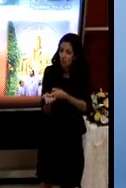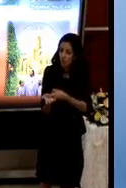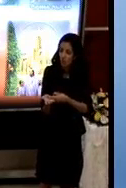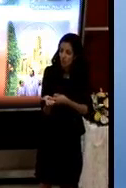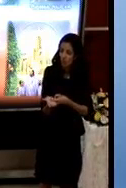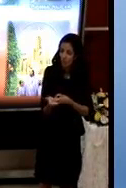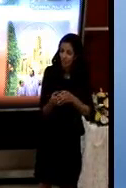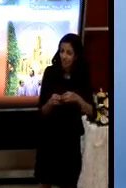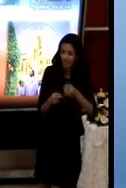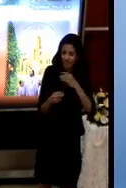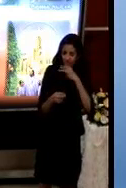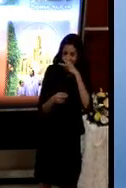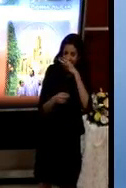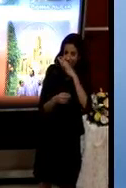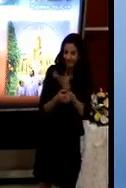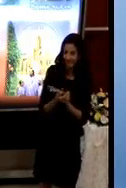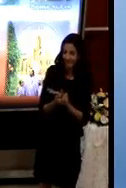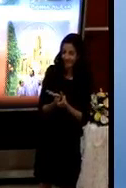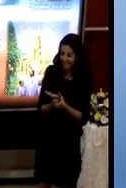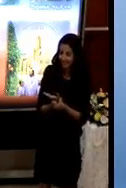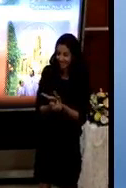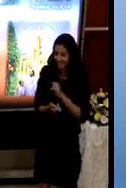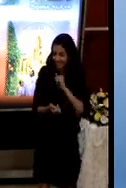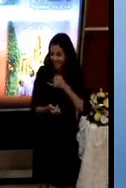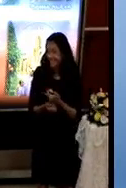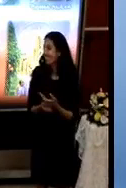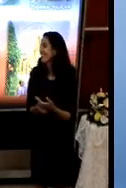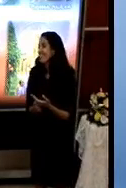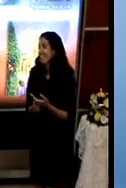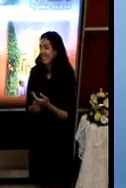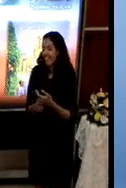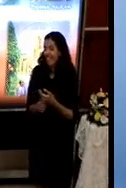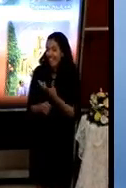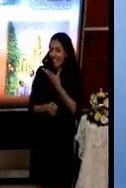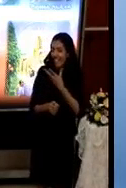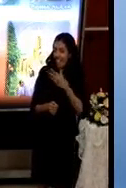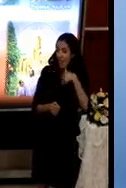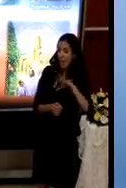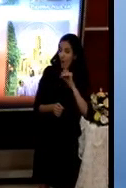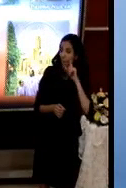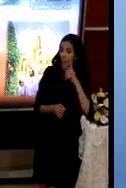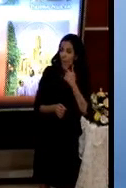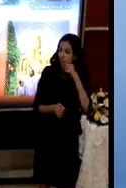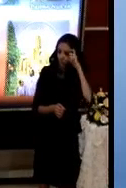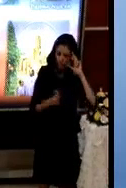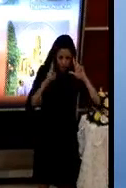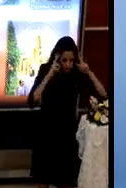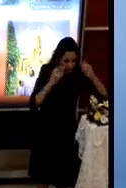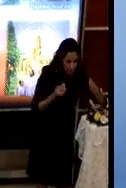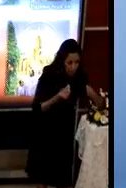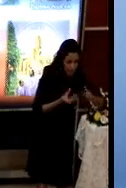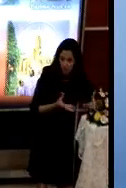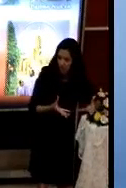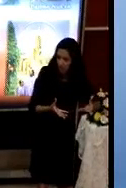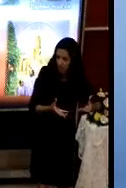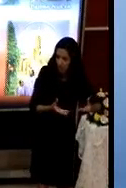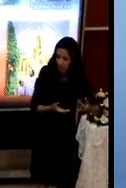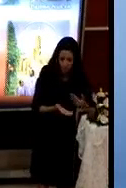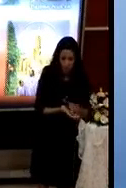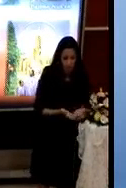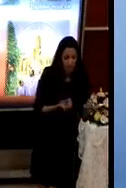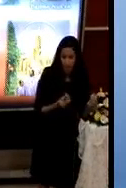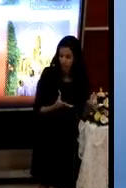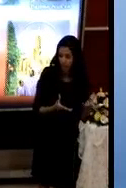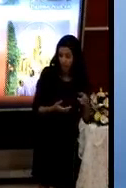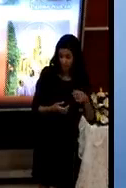hedió. Y se enojó contra ellos Moisés. Y lo recogían cada mañana,